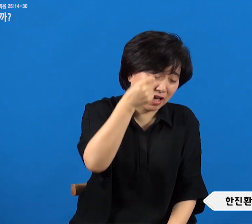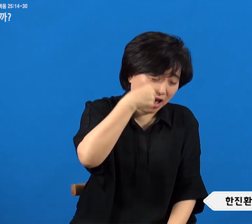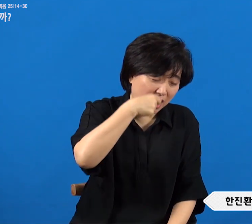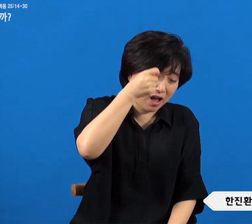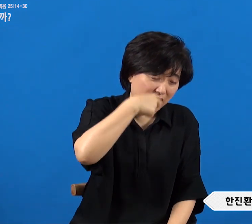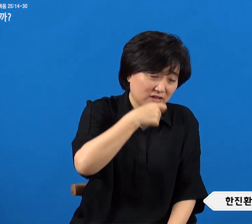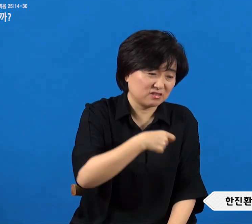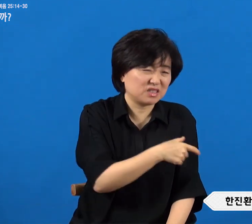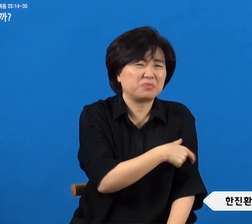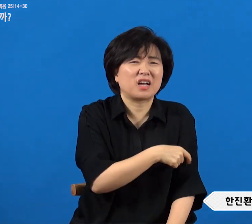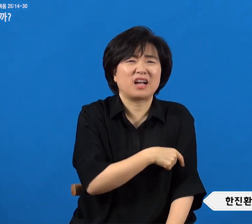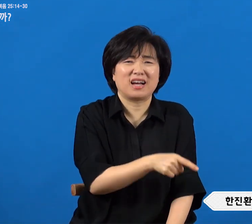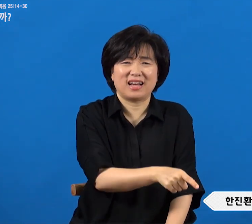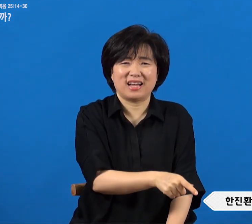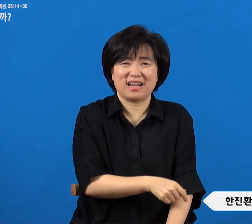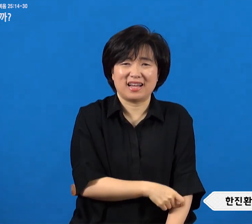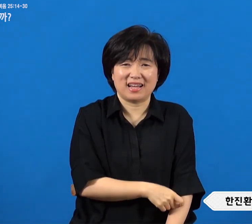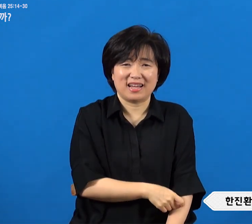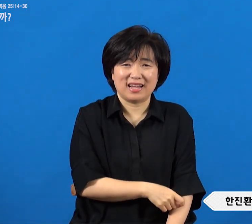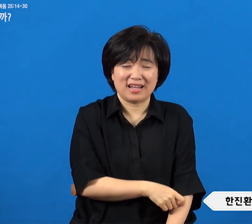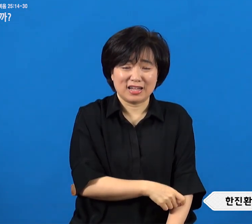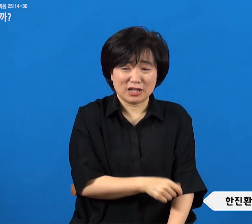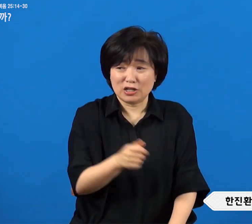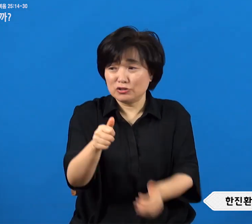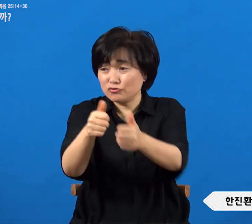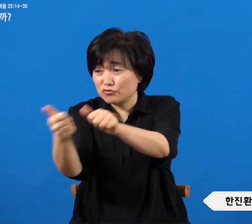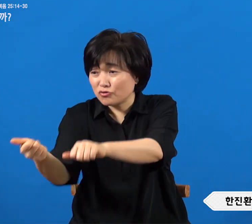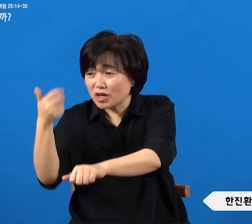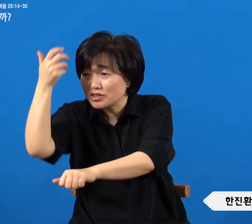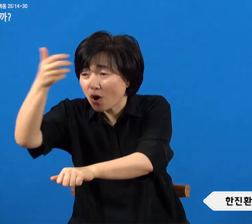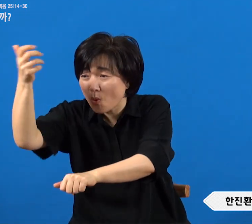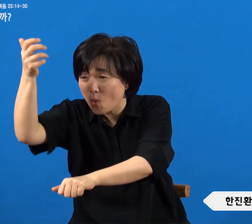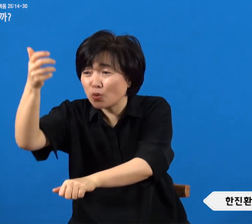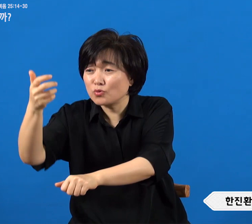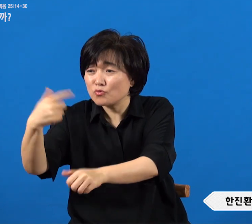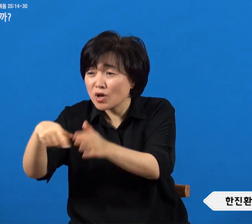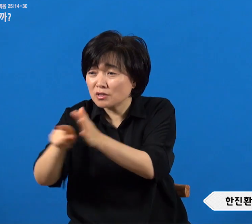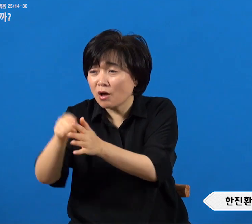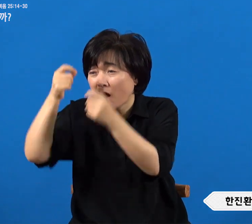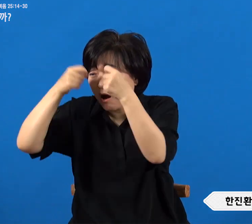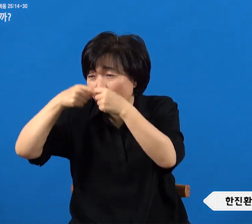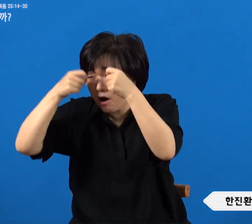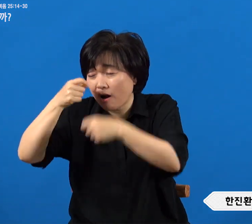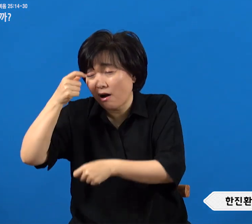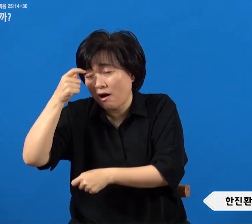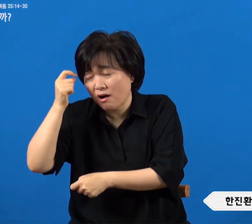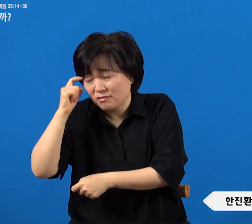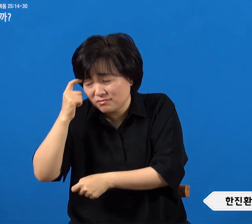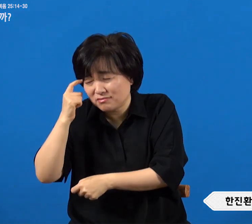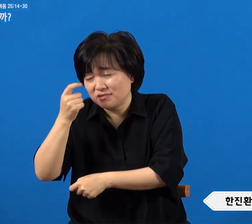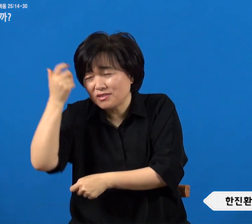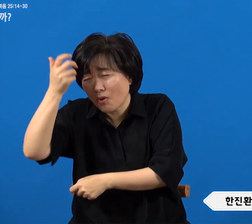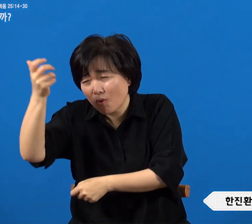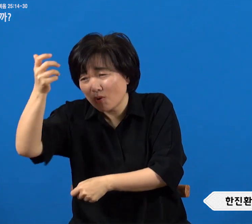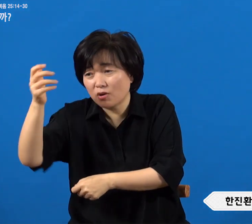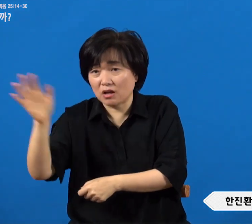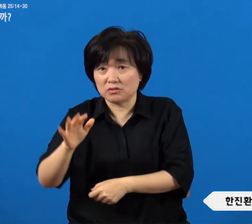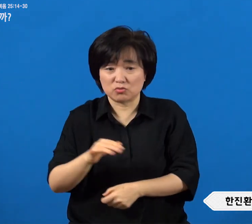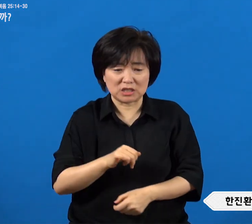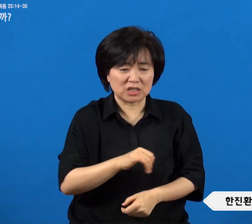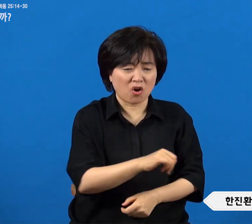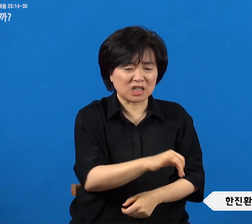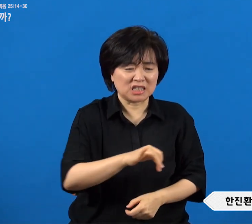명색이 집사라는 사람이 죽어가는 영혼을 위해서 우는 것이 아니라 내 지렁이를 위해서